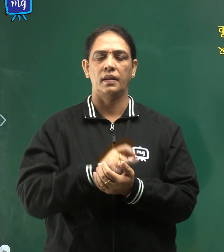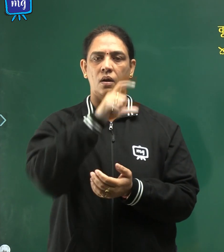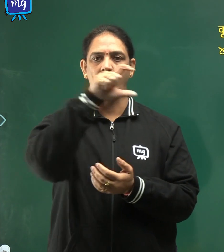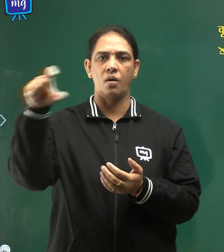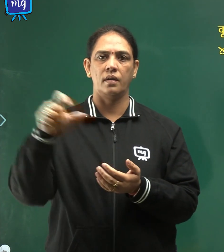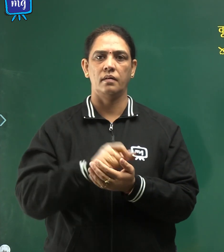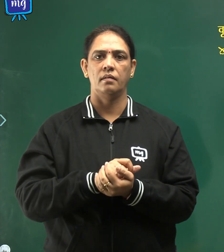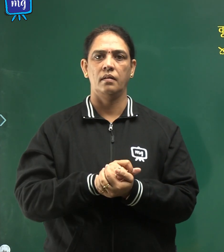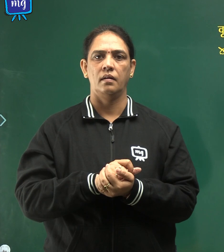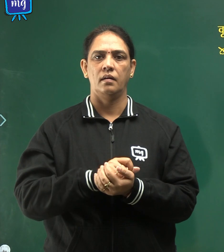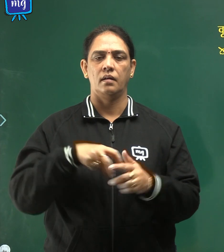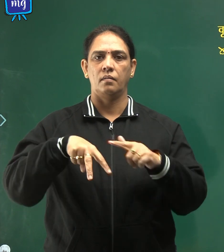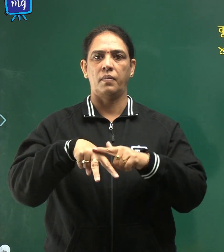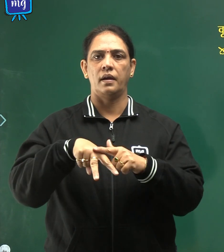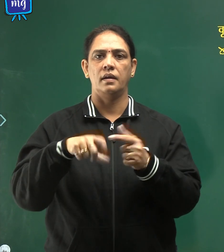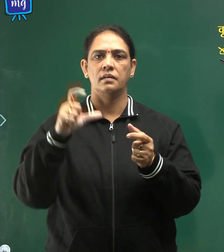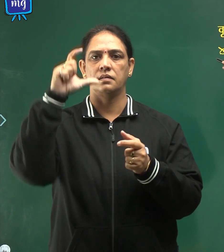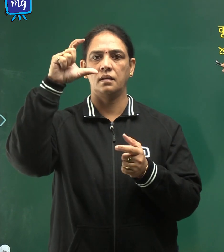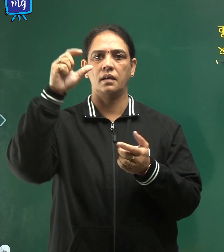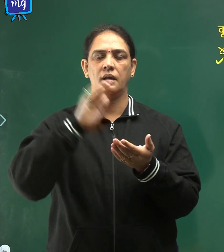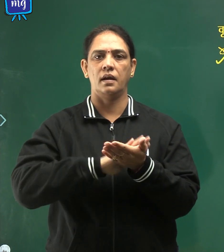या पाई चार्ट